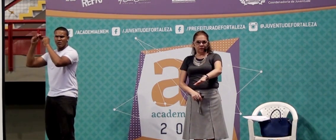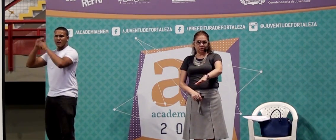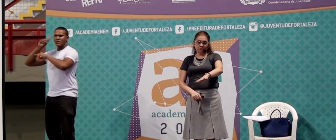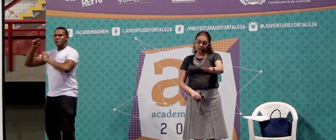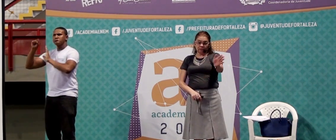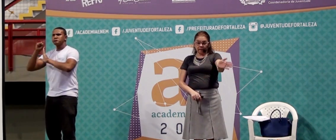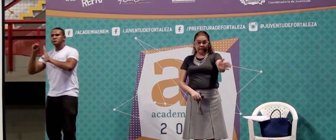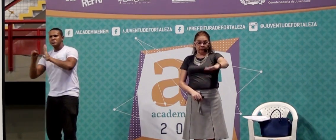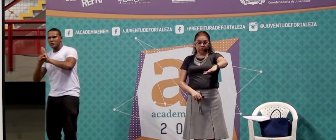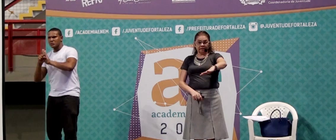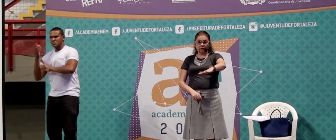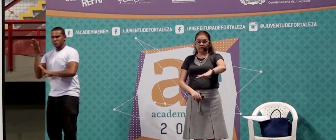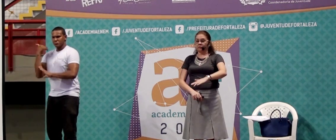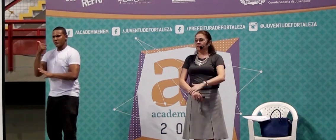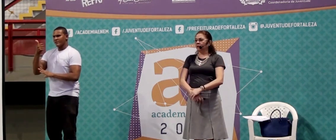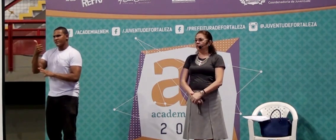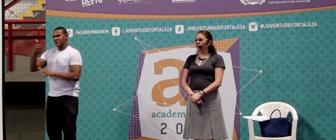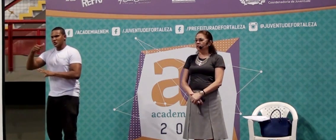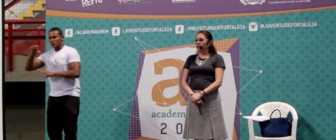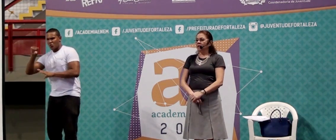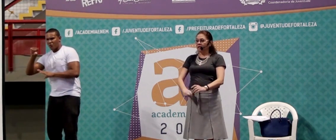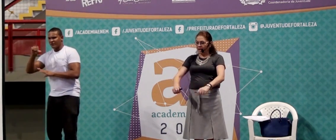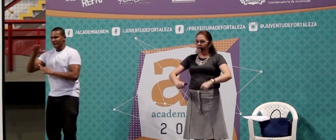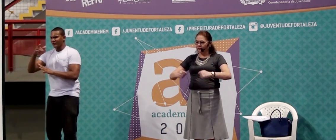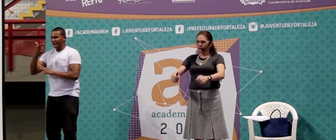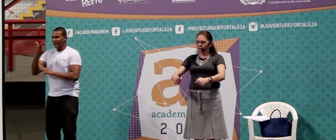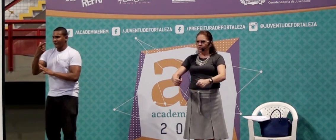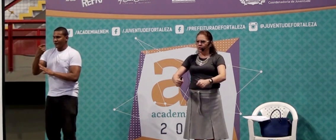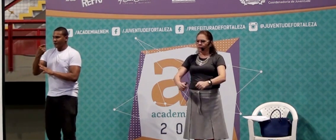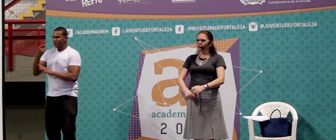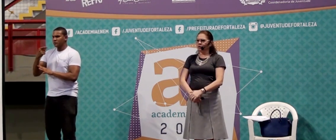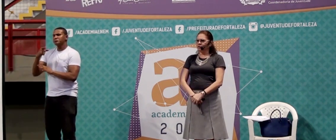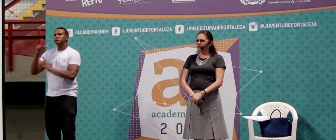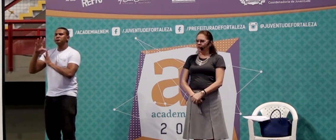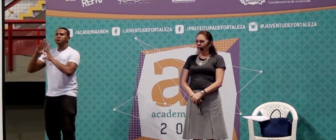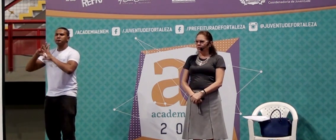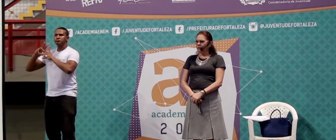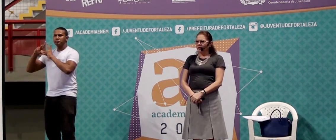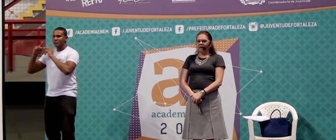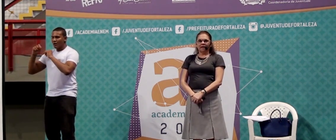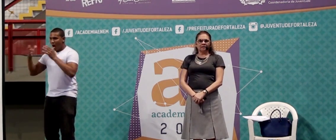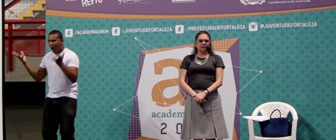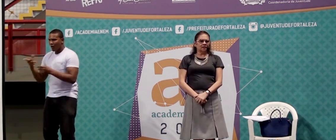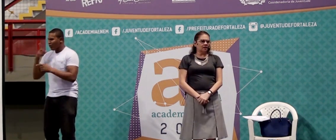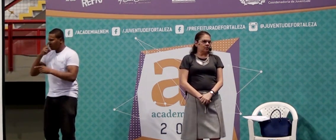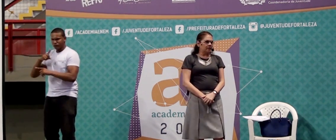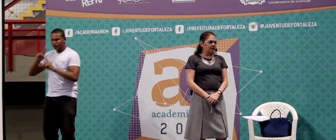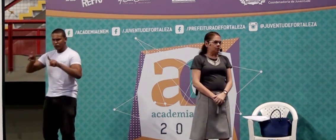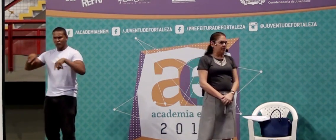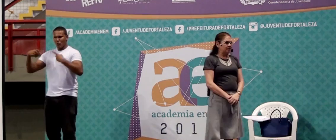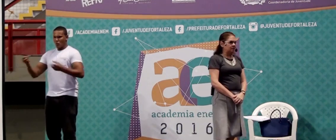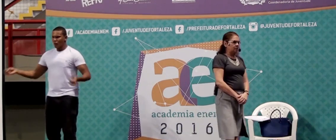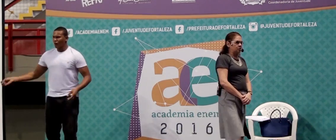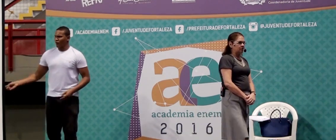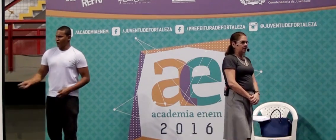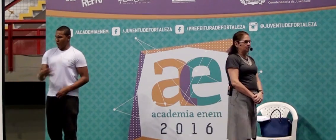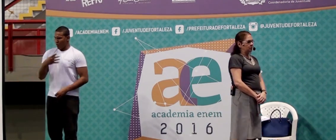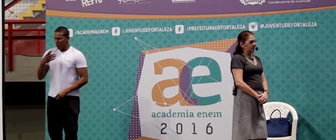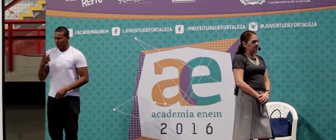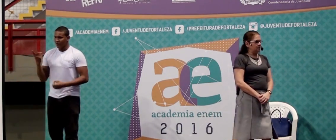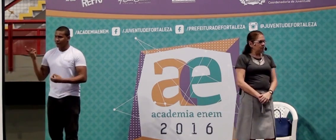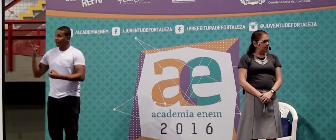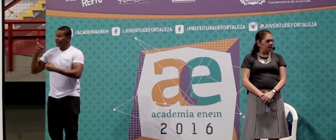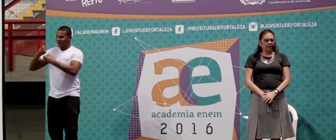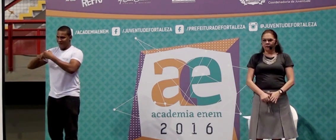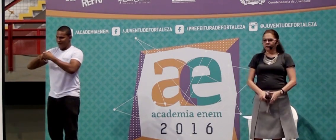século 19 para o século 20, e ela voltou com todo o vigor. A dengue não é uma doença originada